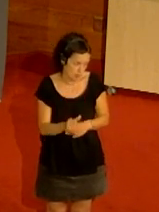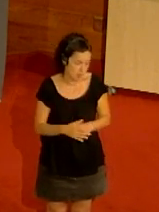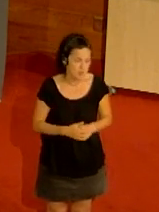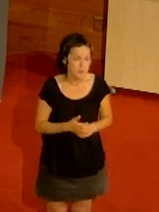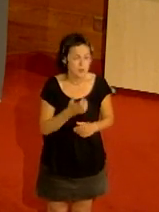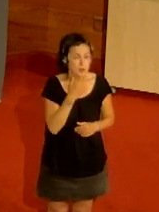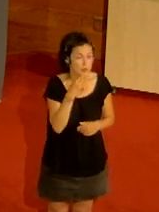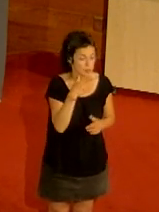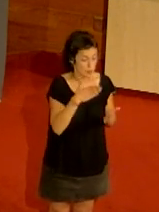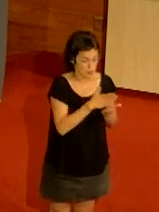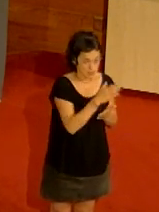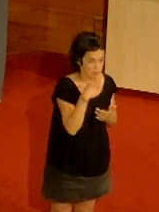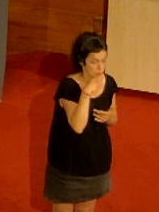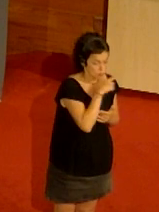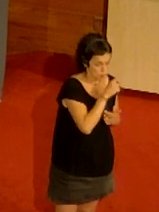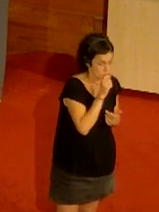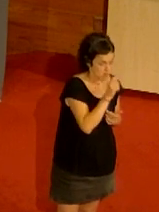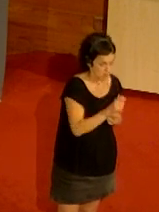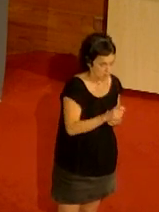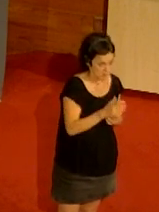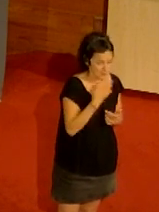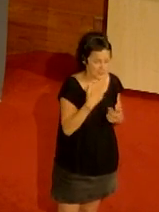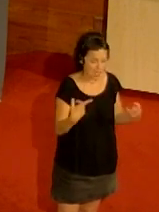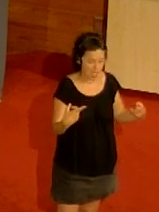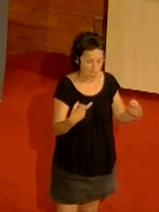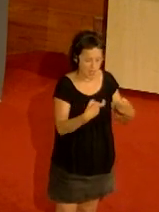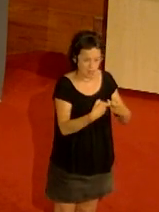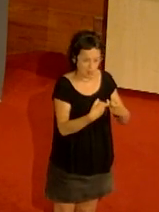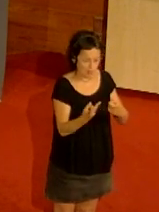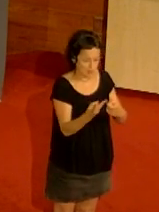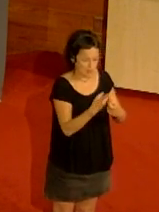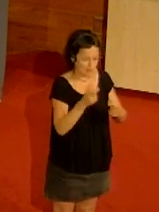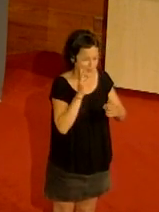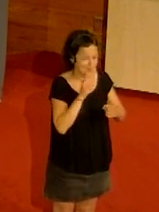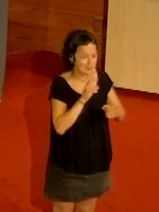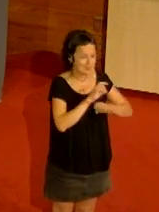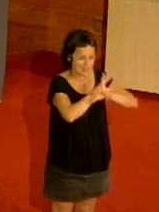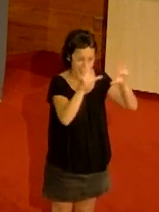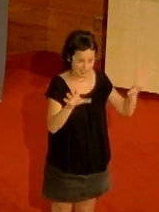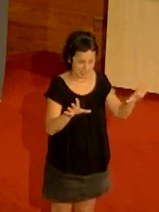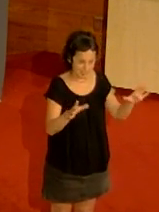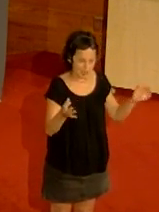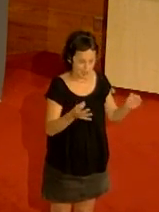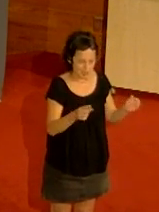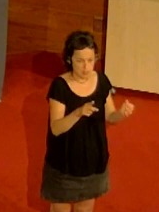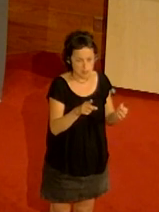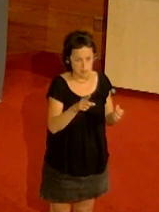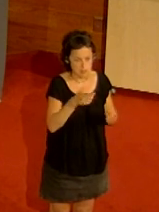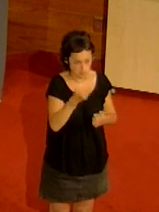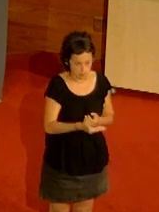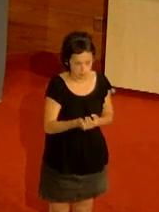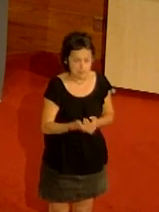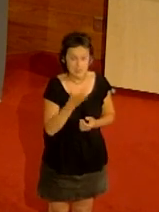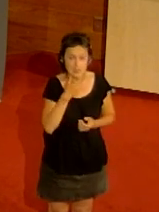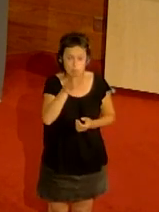Rusia-Ucrania, que el enemigo esté muy definido es importante, que la gente sepa de qué huye la gente es importante. Si